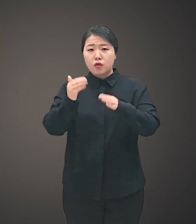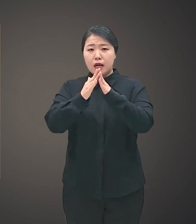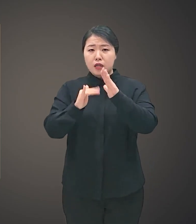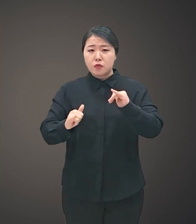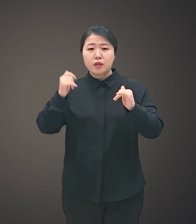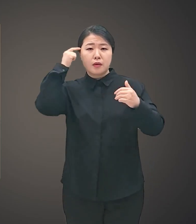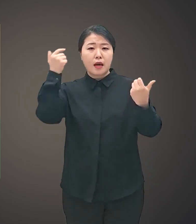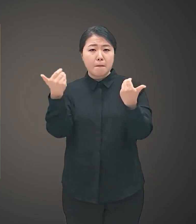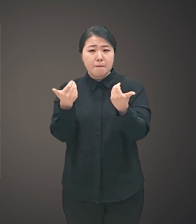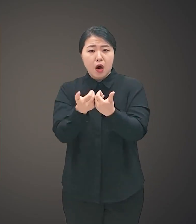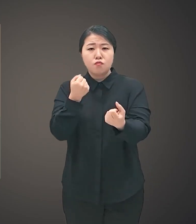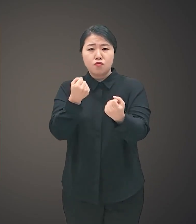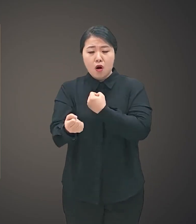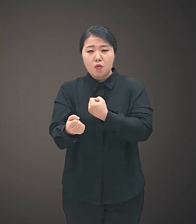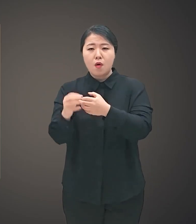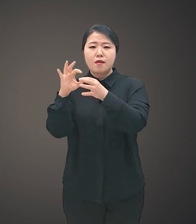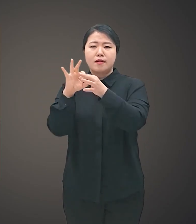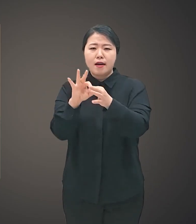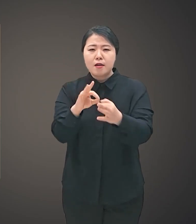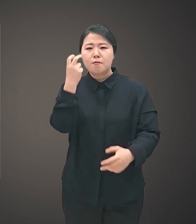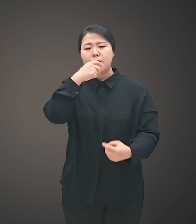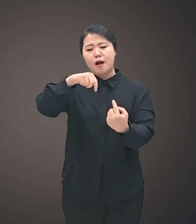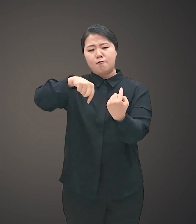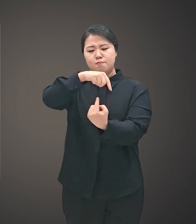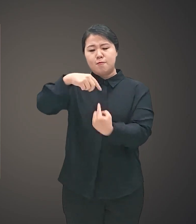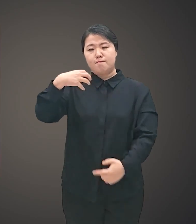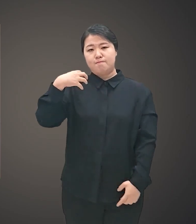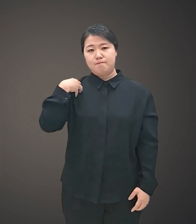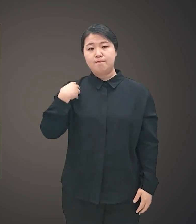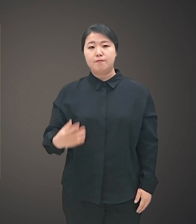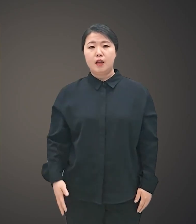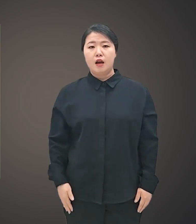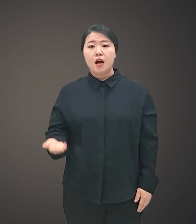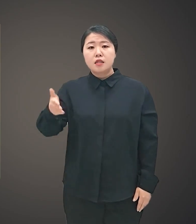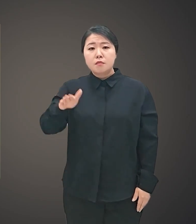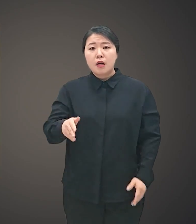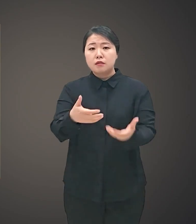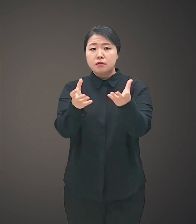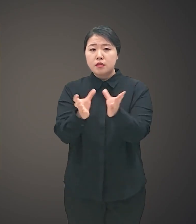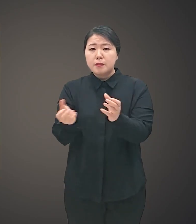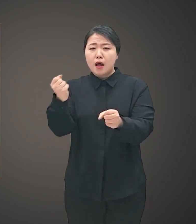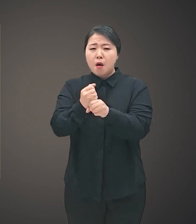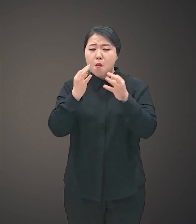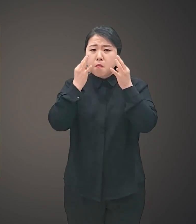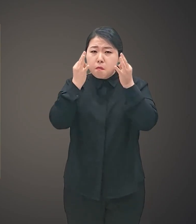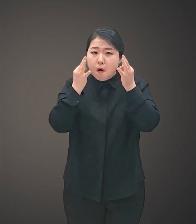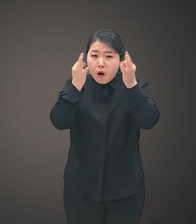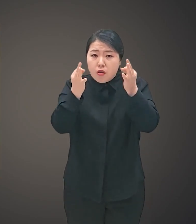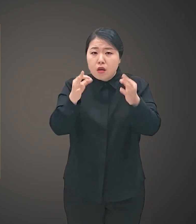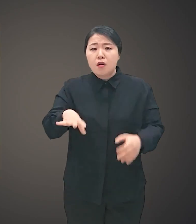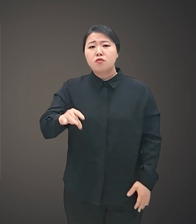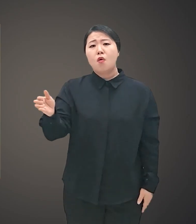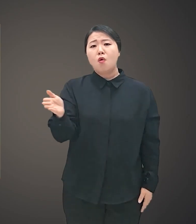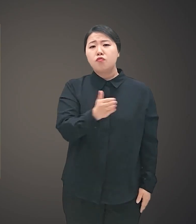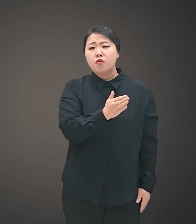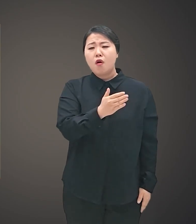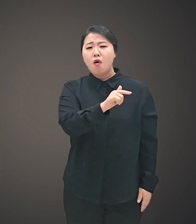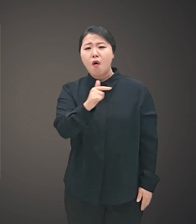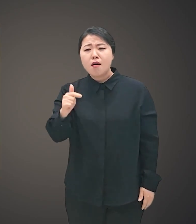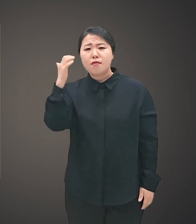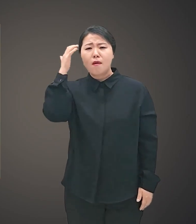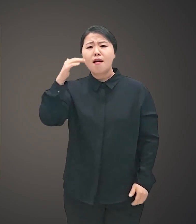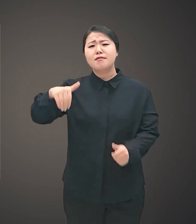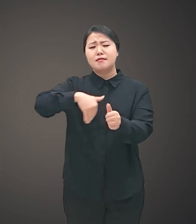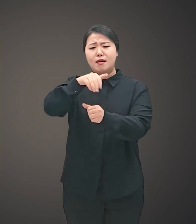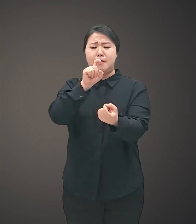가족들의 질타에도 불구하고 하키단에 머물기로 결심한 그. 하지만 팀을 살리기 위한 노력은 시작부터 여러 난관에